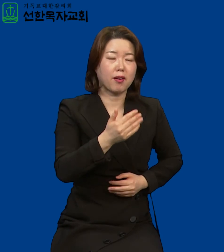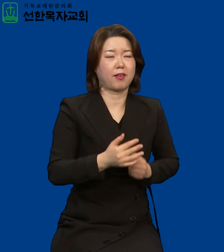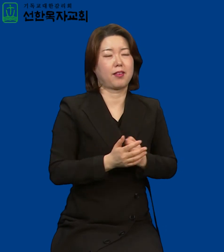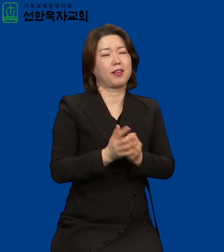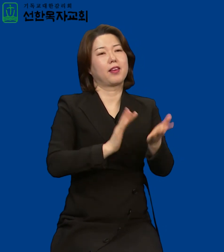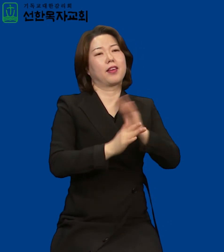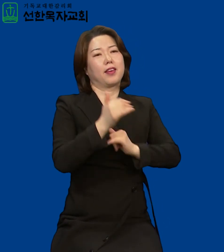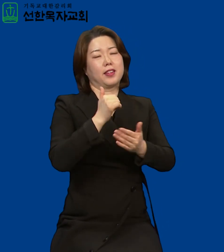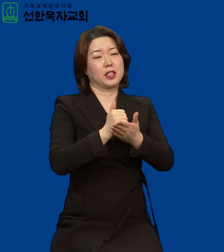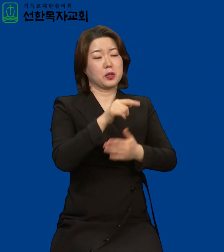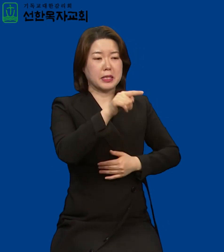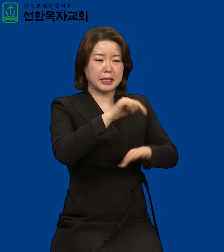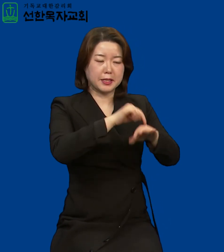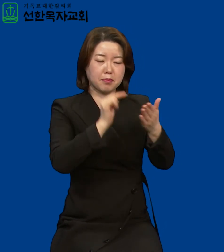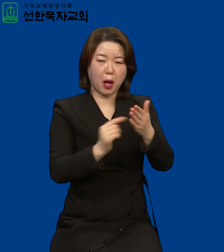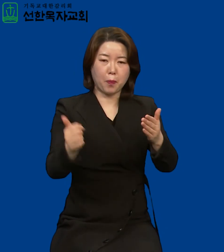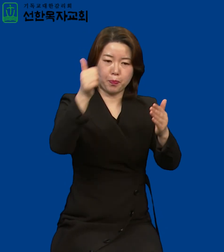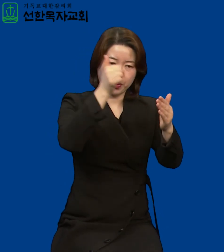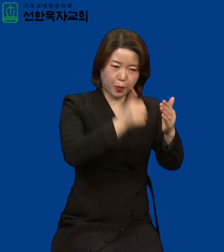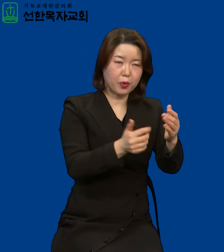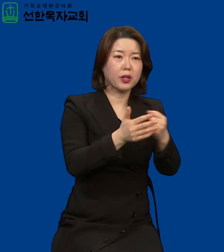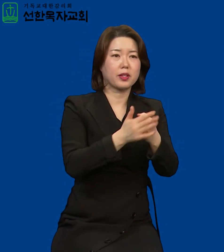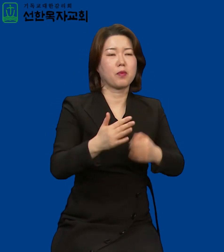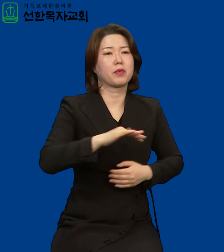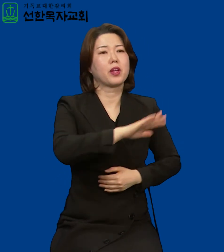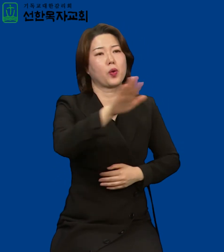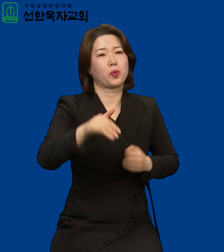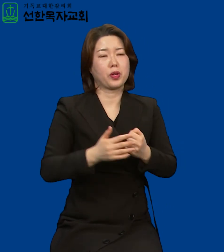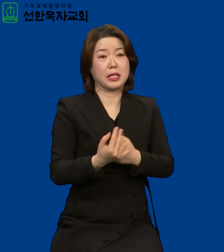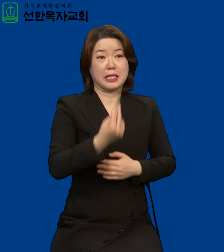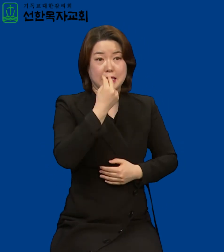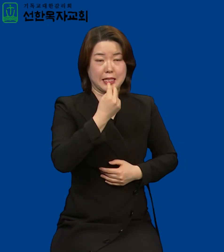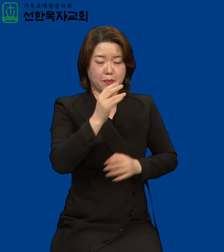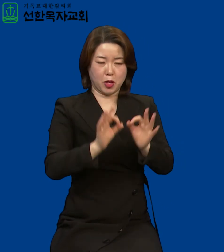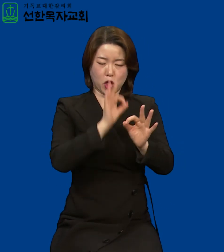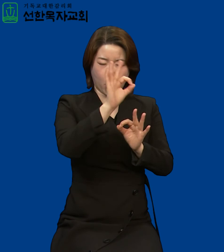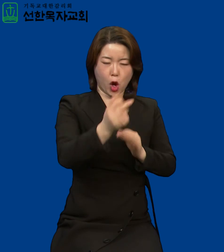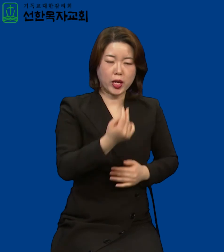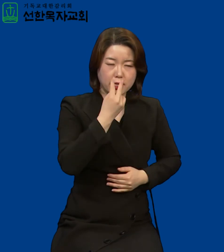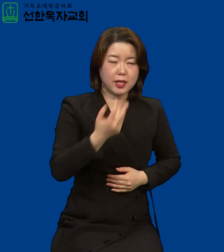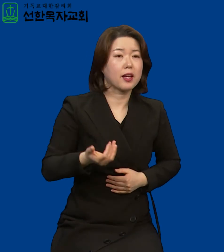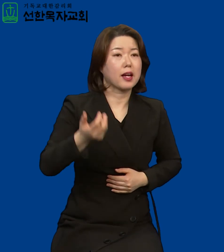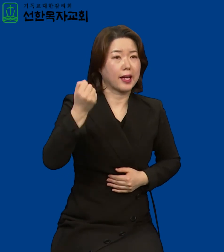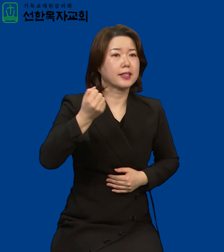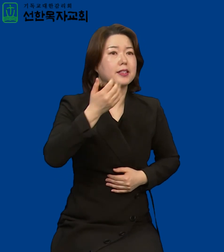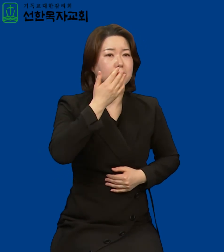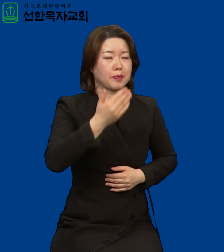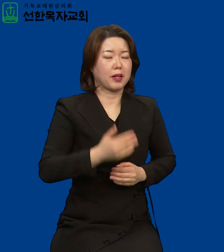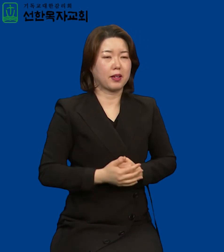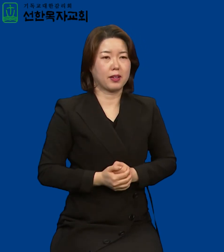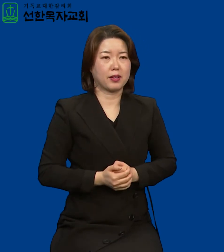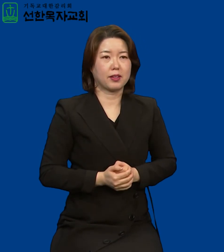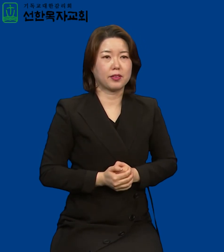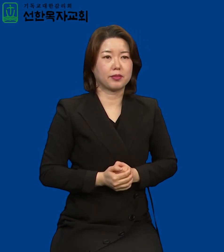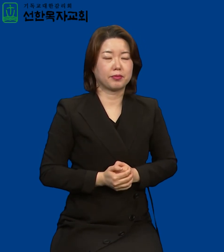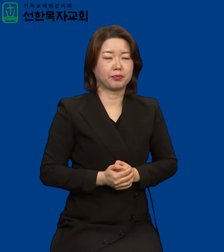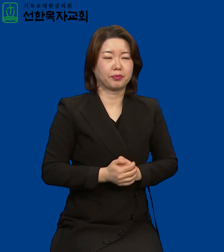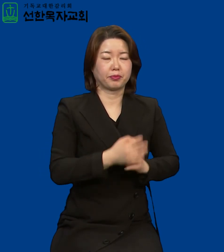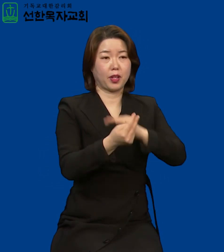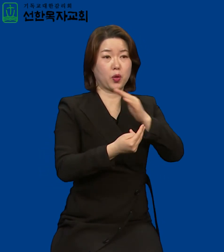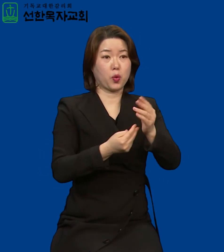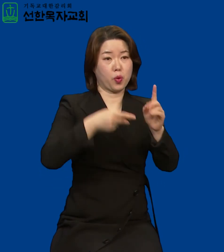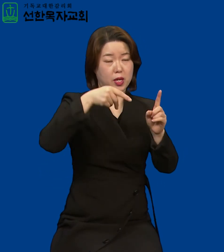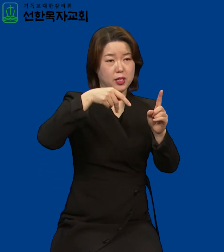예수님이 그 마음에 오셨기 때문에 우리는 생명을, 영생의 생명을 가지게 된 거예요. 요한일서